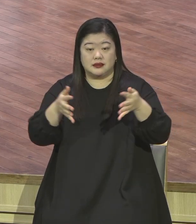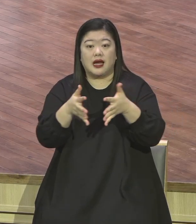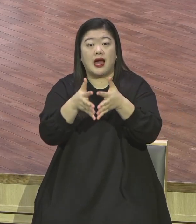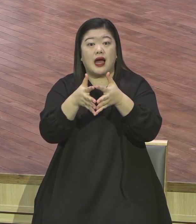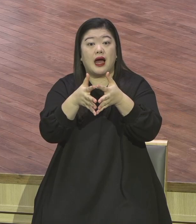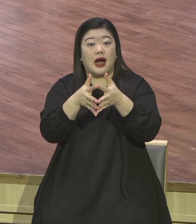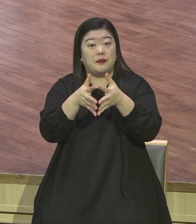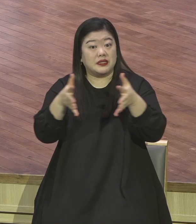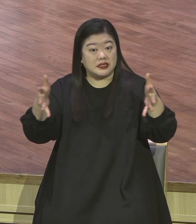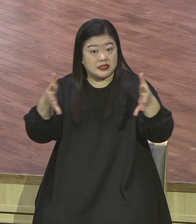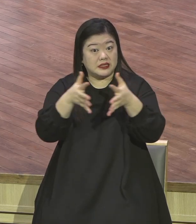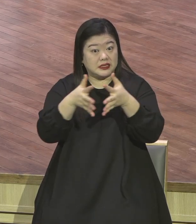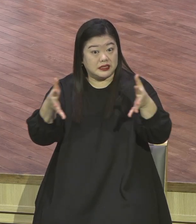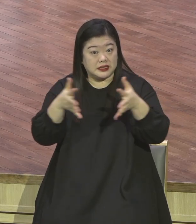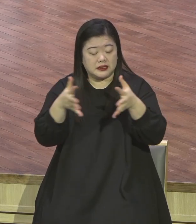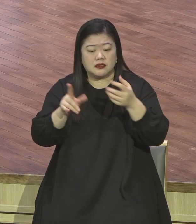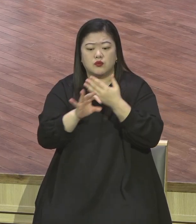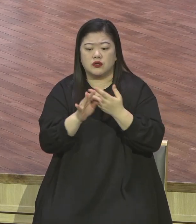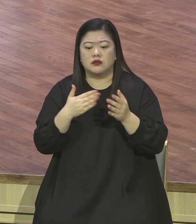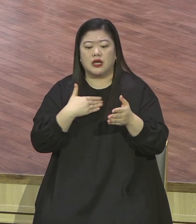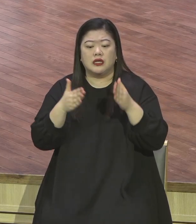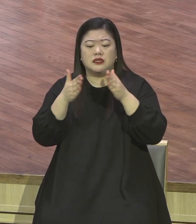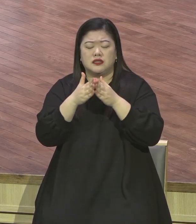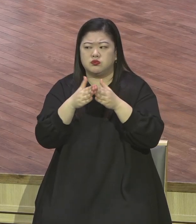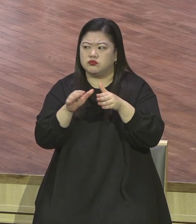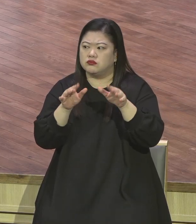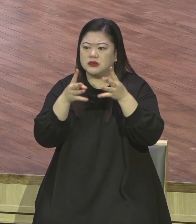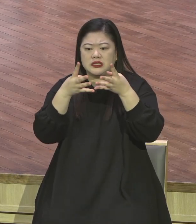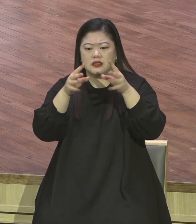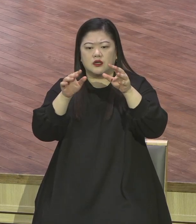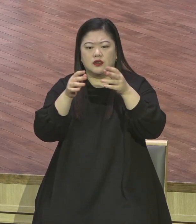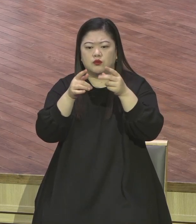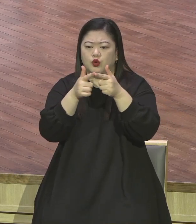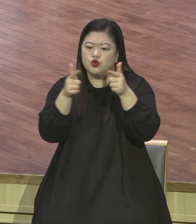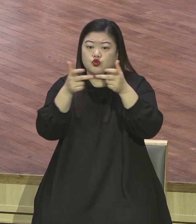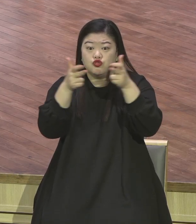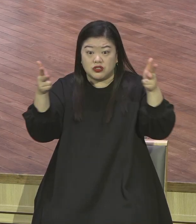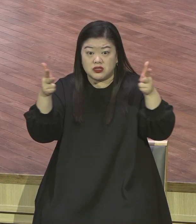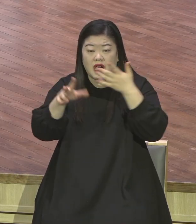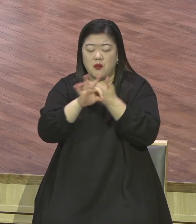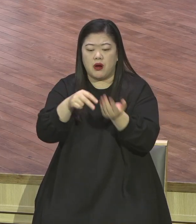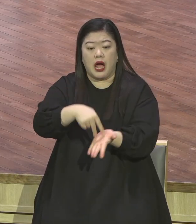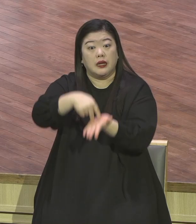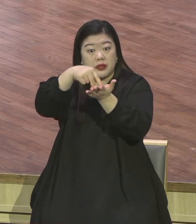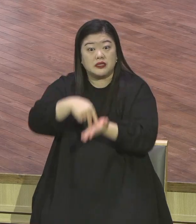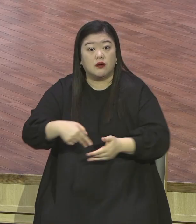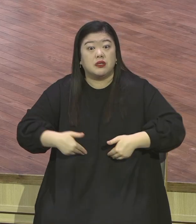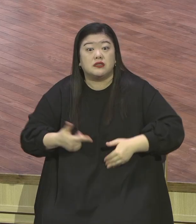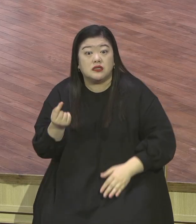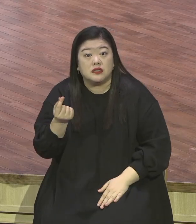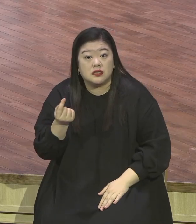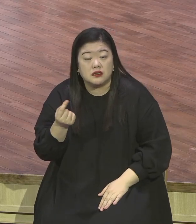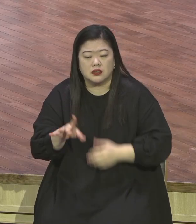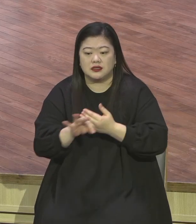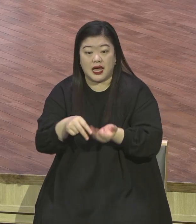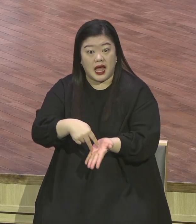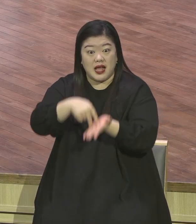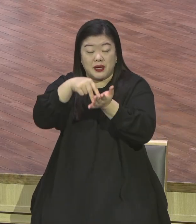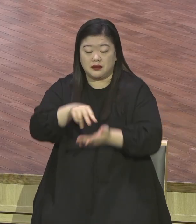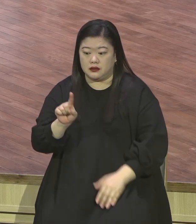때문에 서 있어요. 그래서 또 사람 오면 눌려주면 좀 눌려주세요. 매청 그럼 그 사람 눌려줘요. 그럼 올라와요.